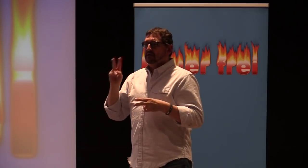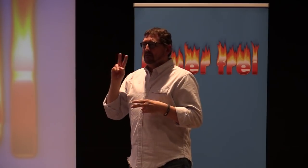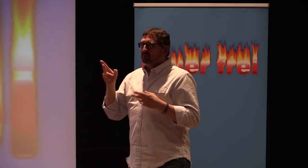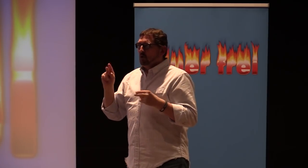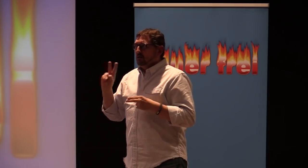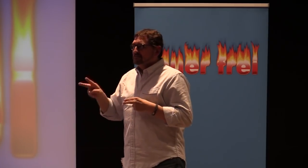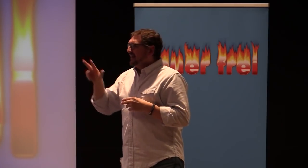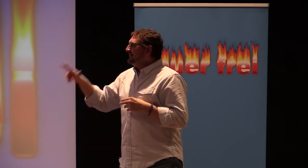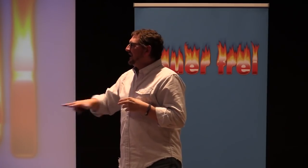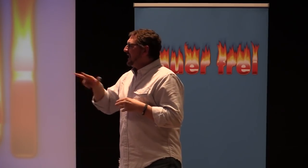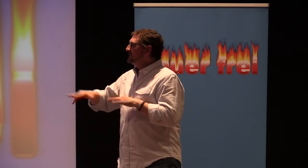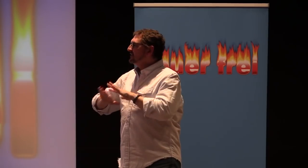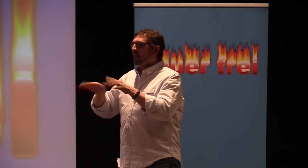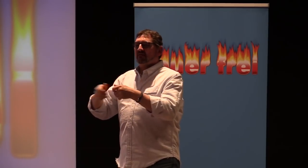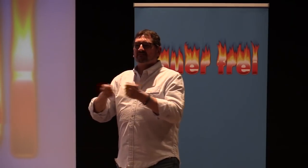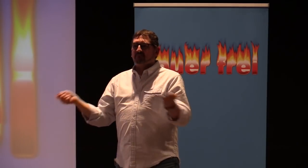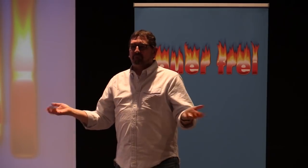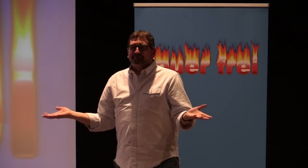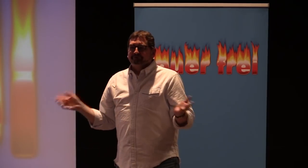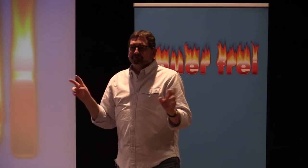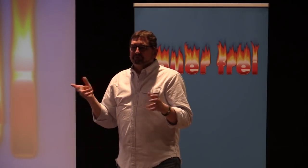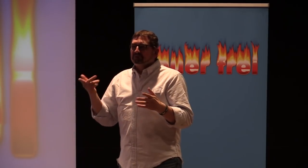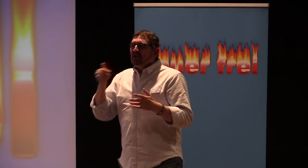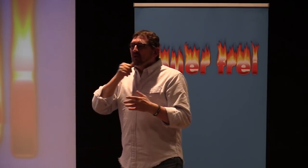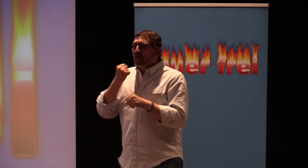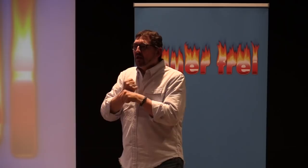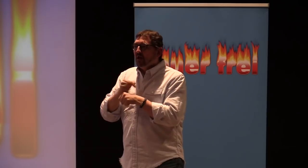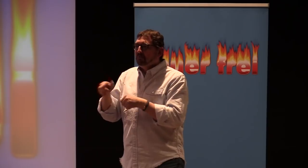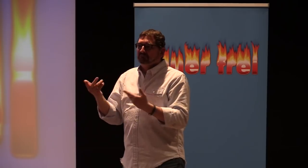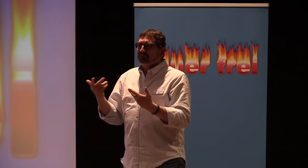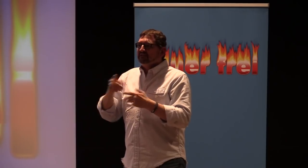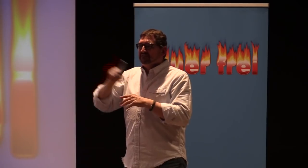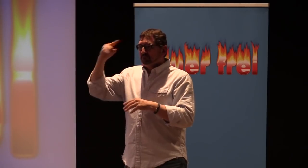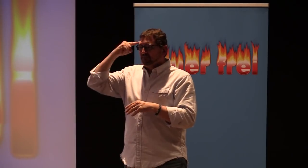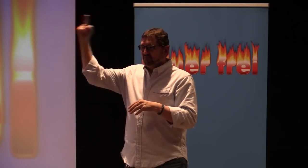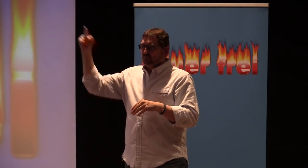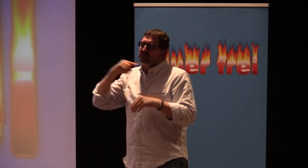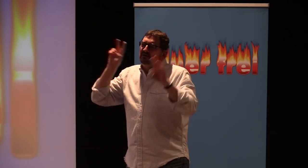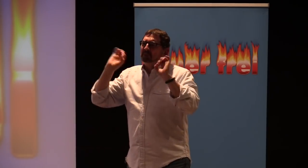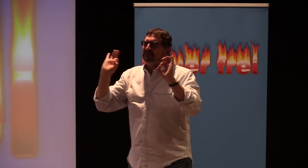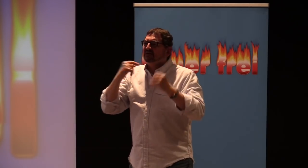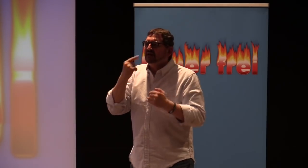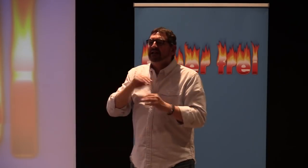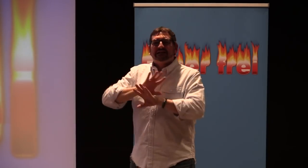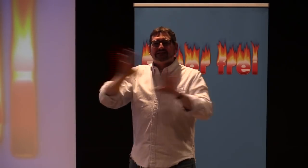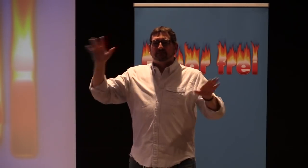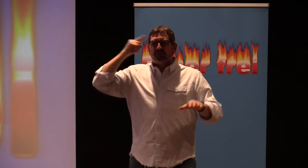Und ja, es ist ja so, dass es insgesamt 16 Landesverbände gibt und drei davon sehr aktiv sind